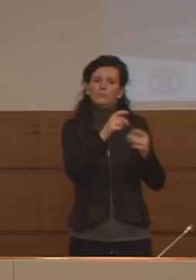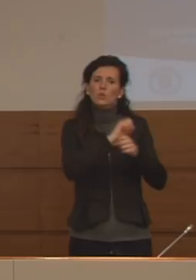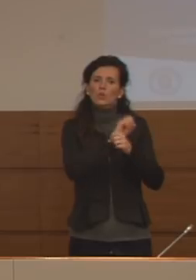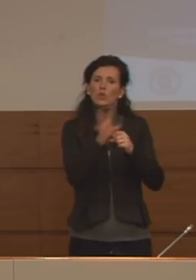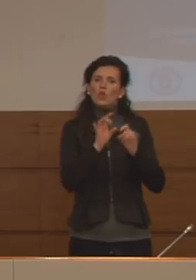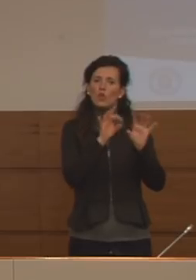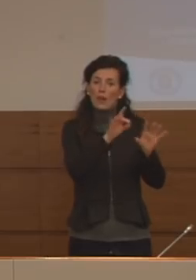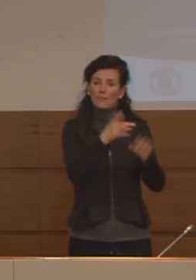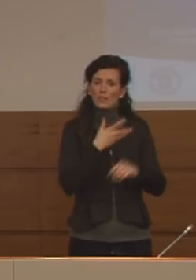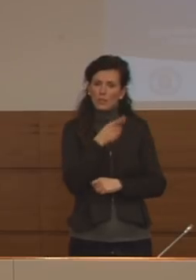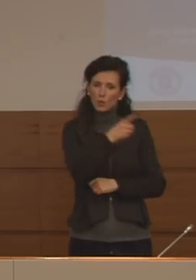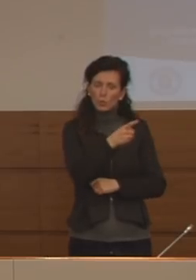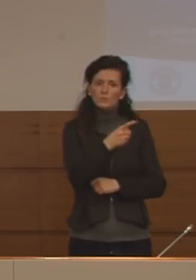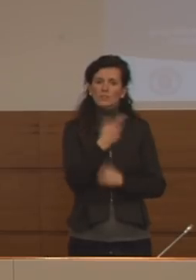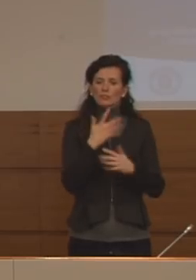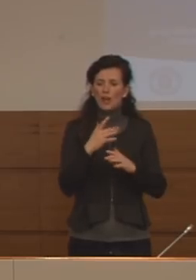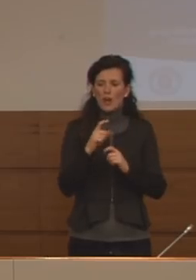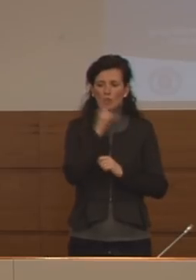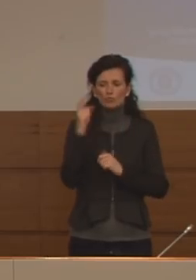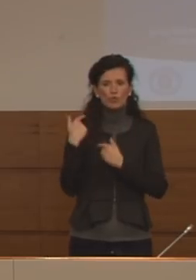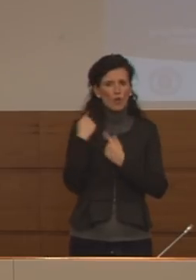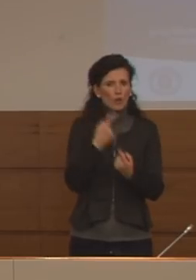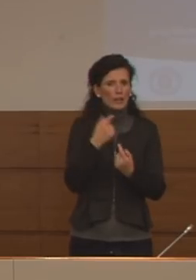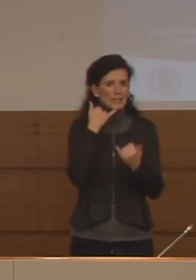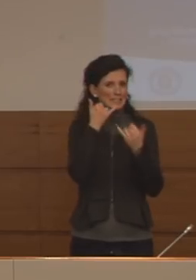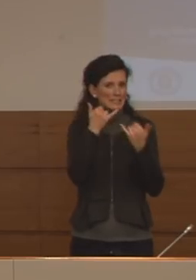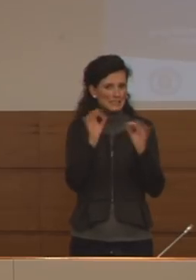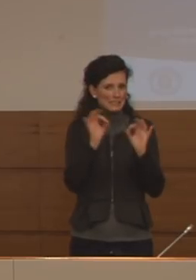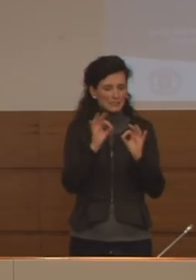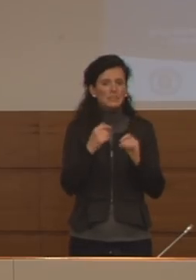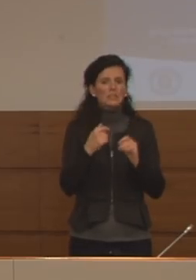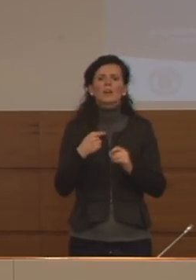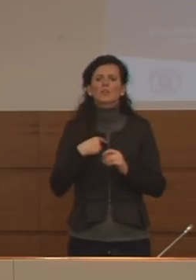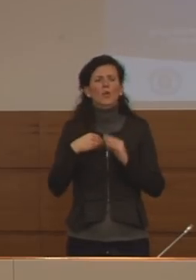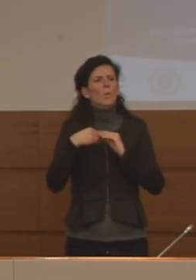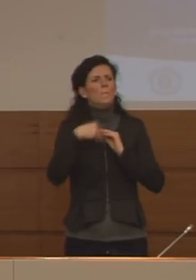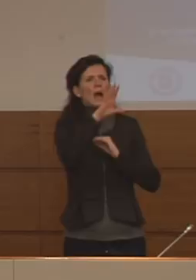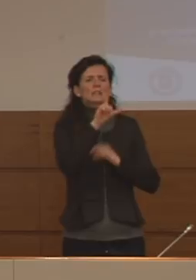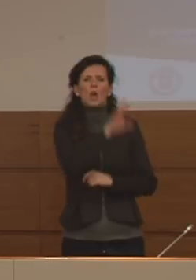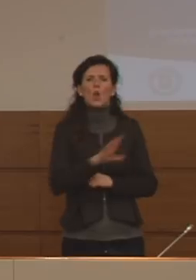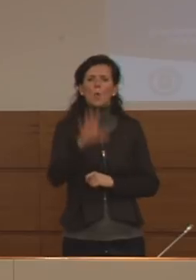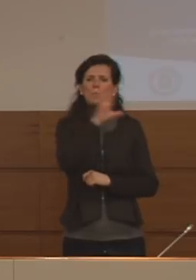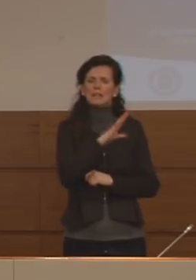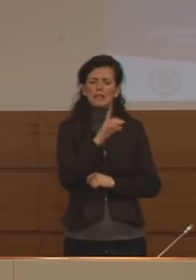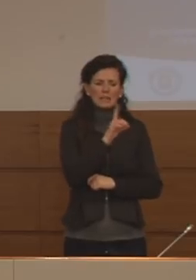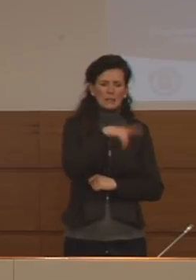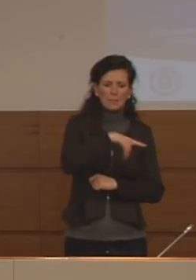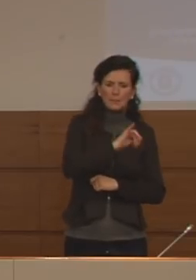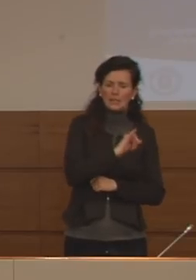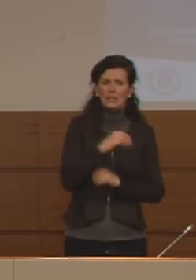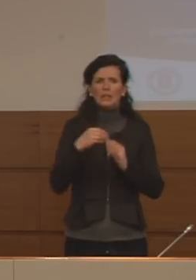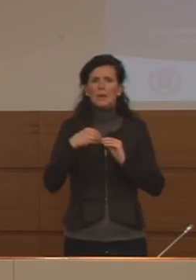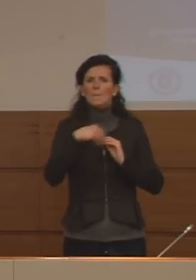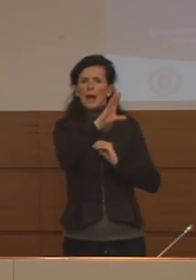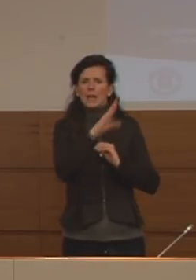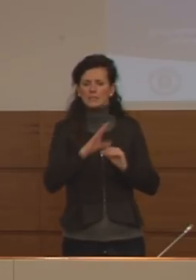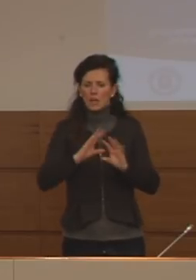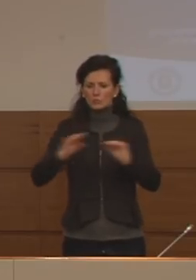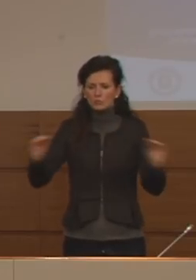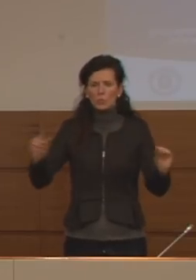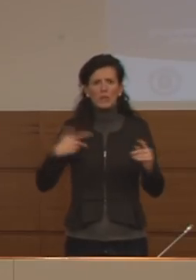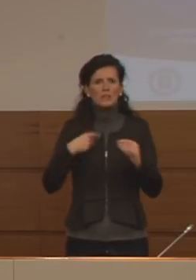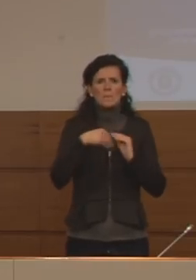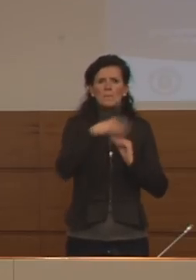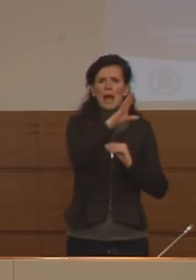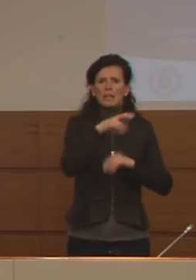mandiamo in regione lombardia come nelle altre regioni dispositivi di protezione individuale mandiamo le attrezzature mandiamo i